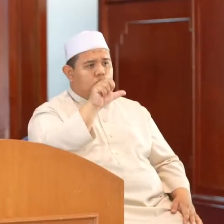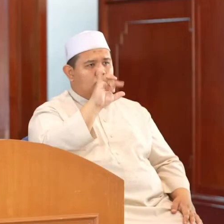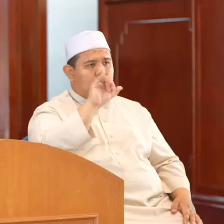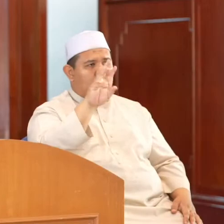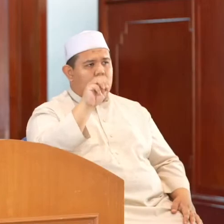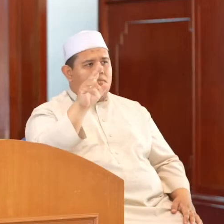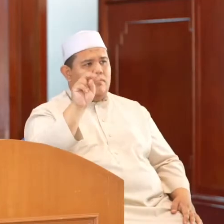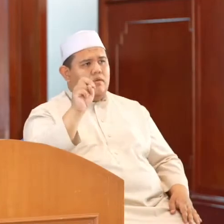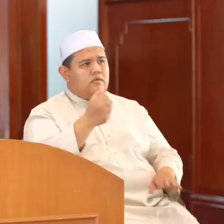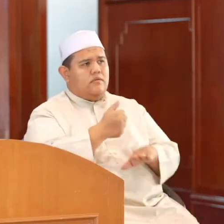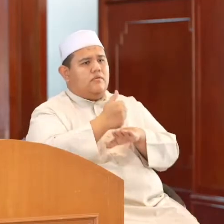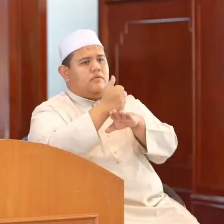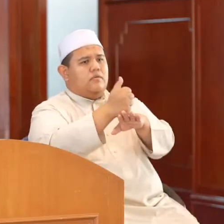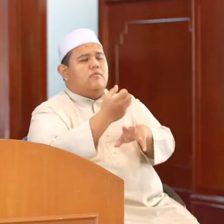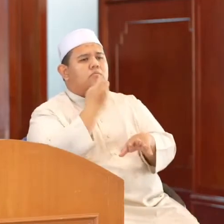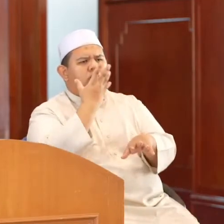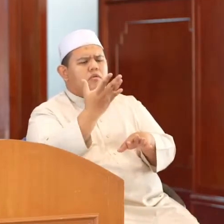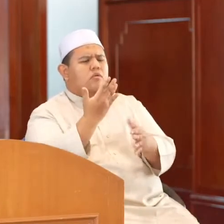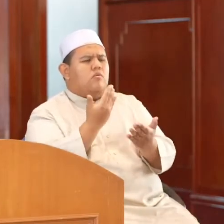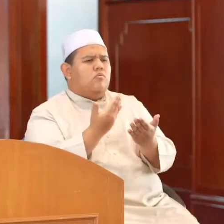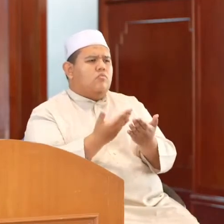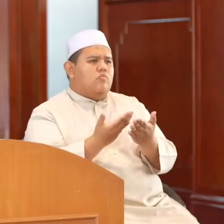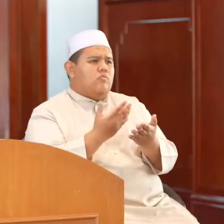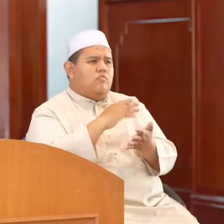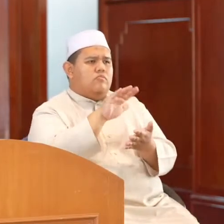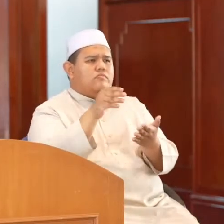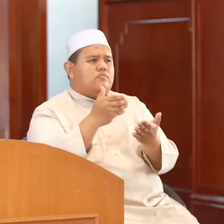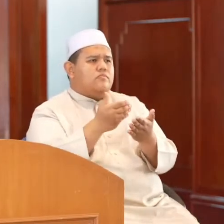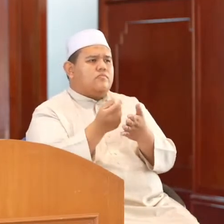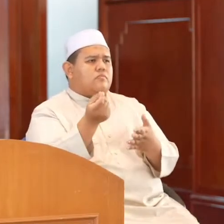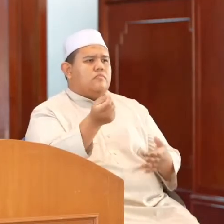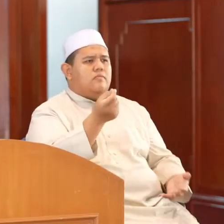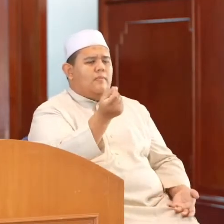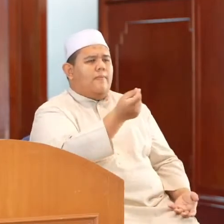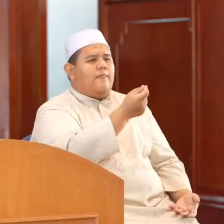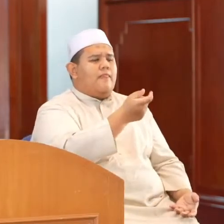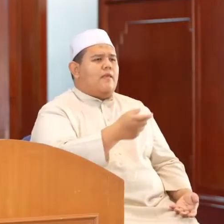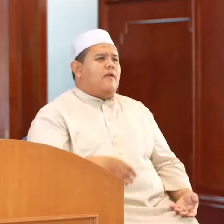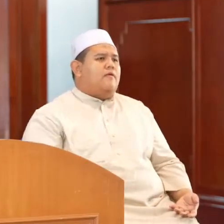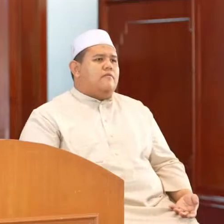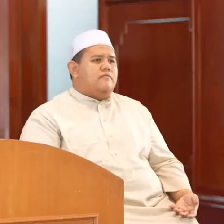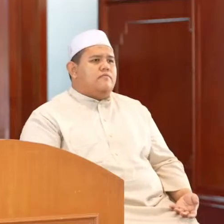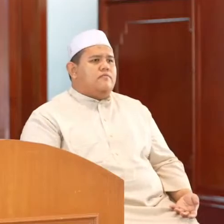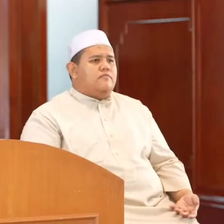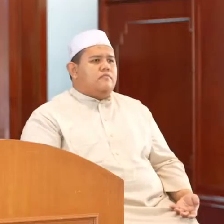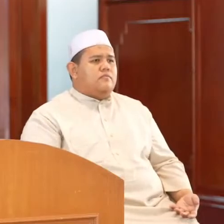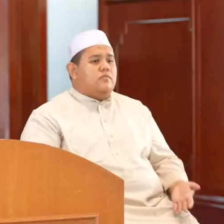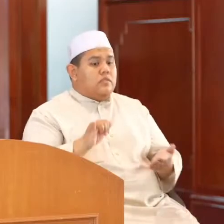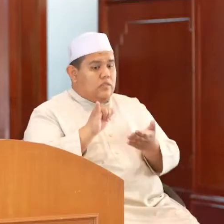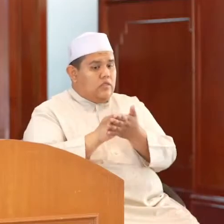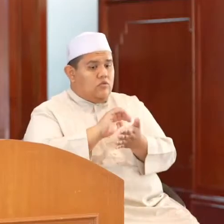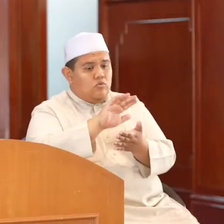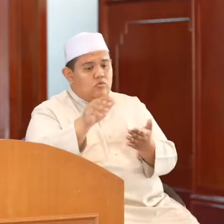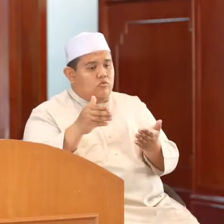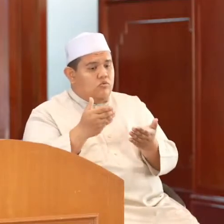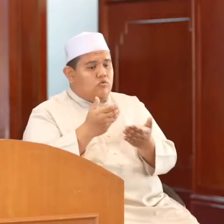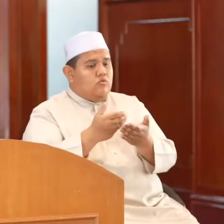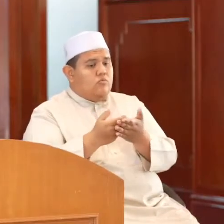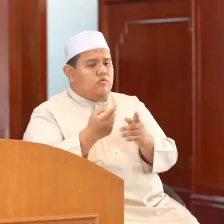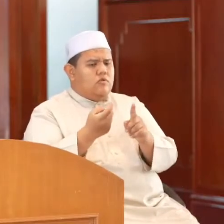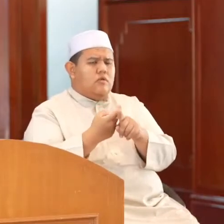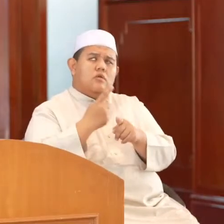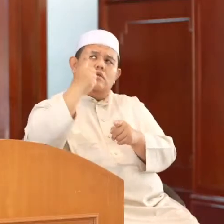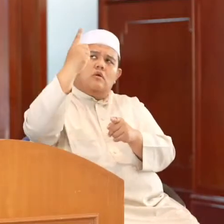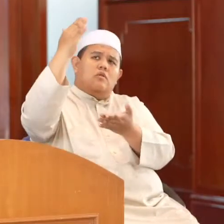min fadli rabbi liyabluwani aashkuru am akfur. Ini semua merupakan